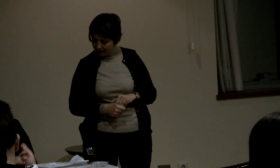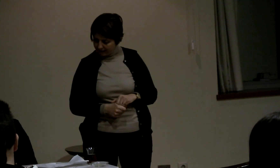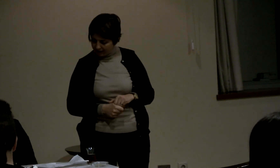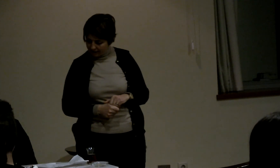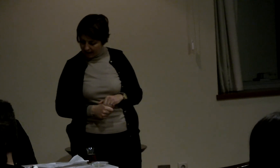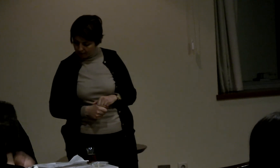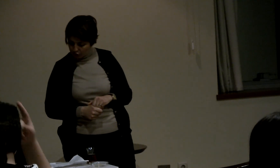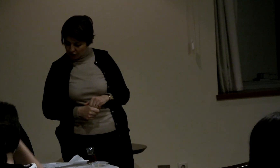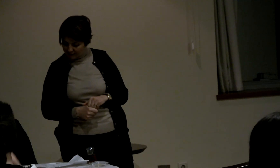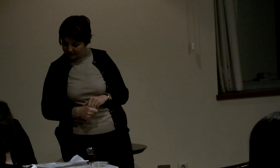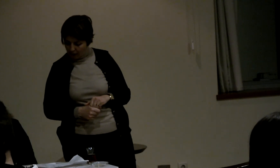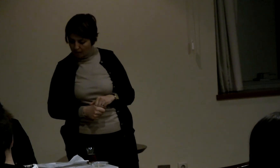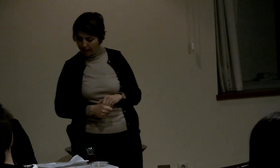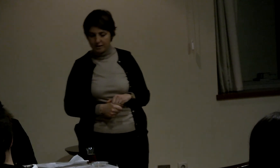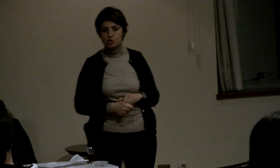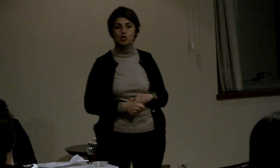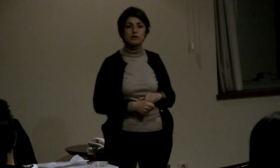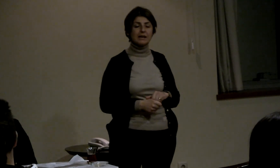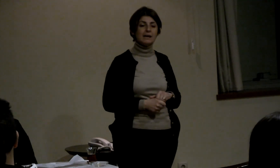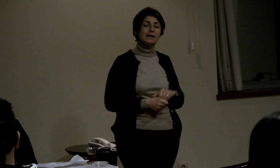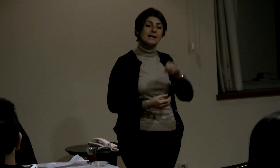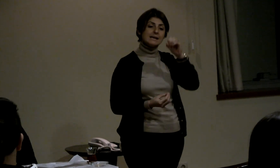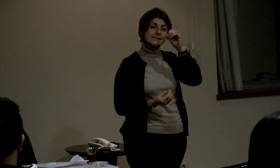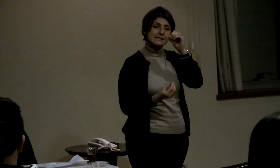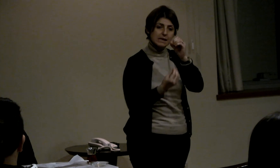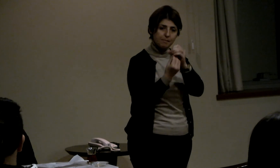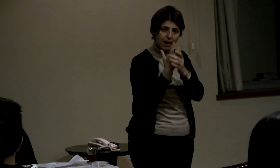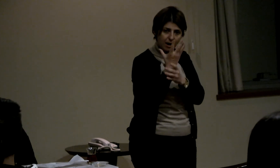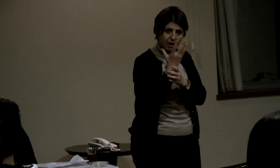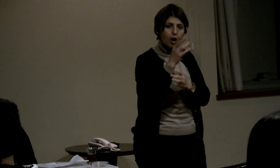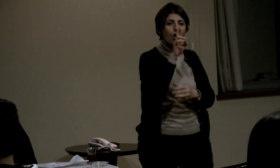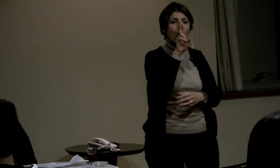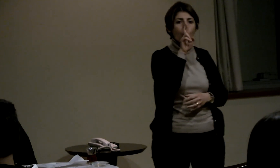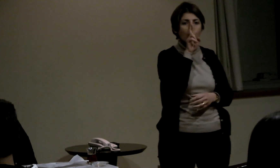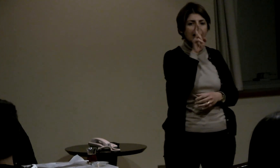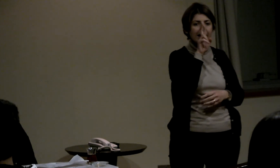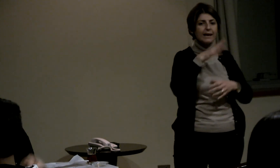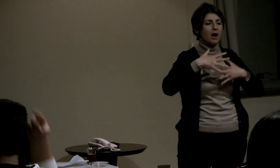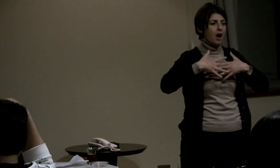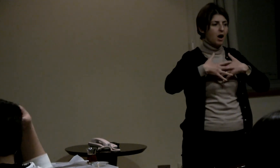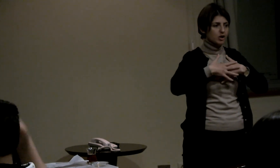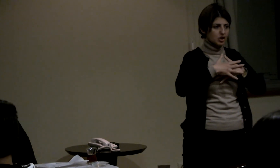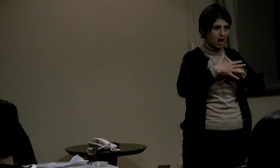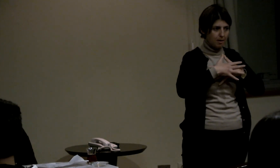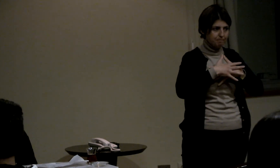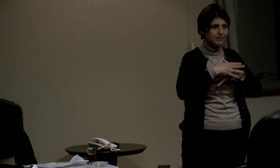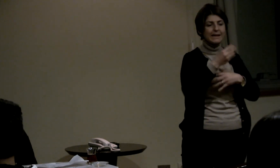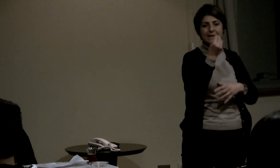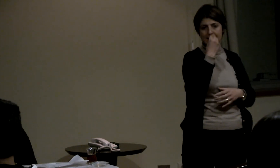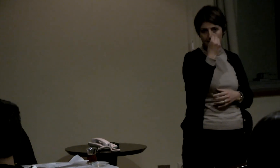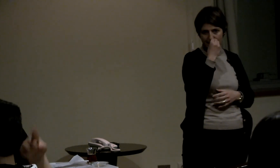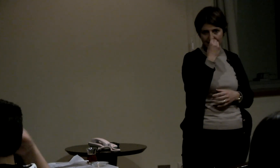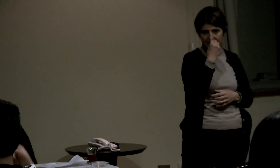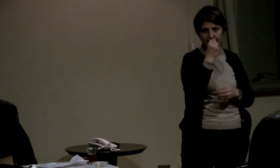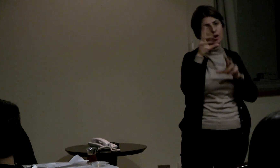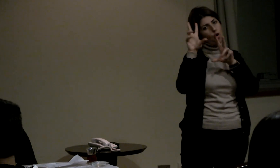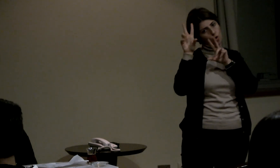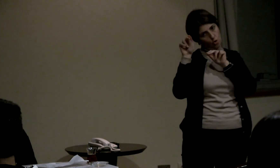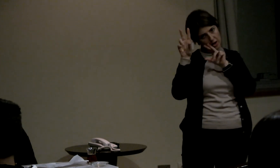Neye gelmişiz? Tam pansiyonda sabah, öğle, akşam, yemek,